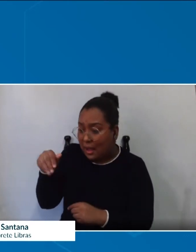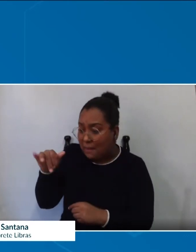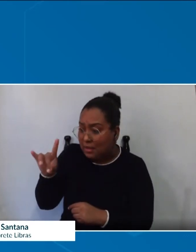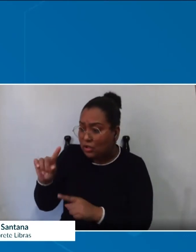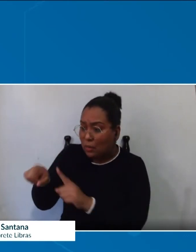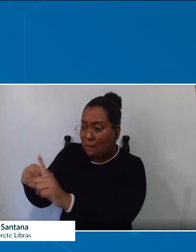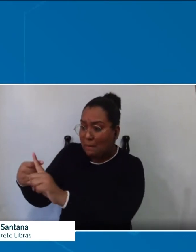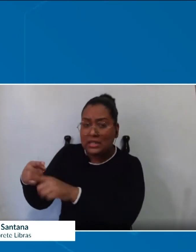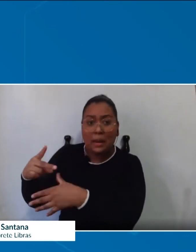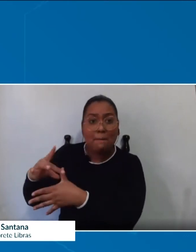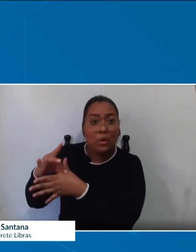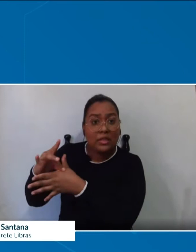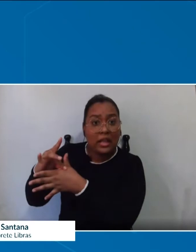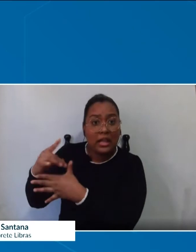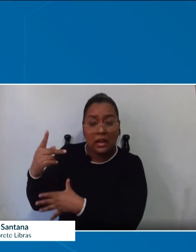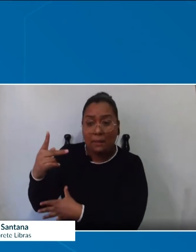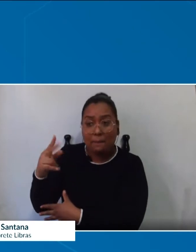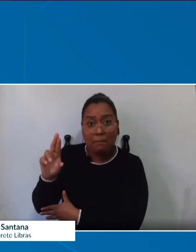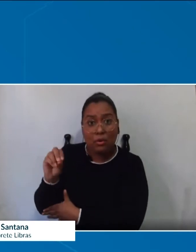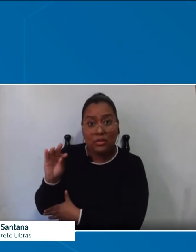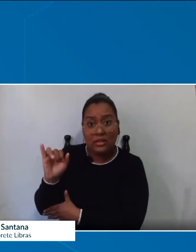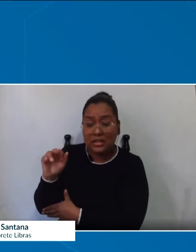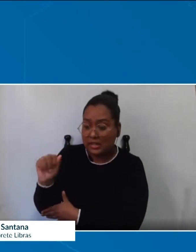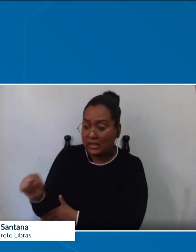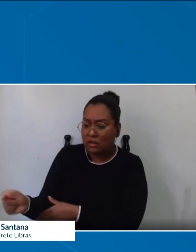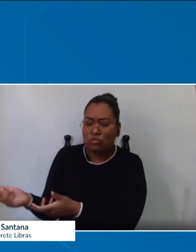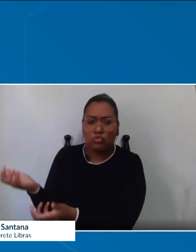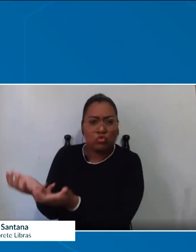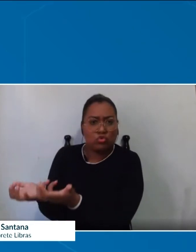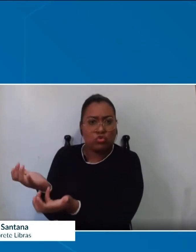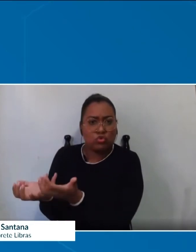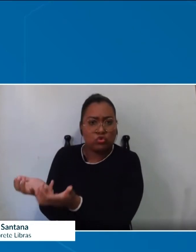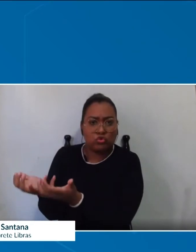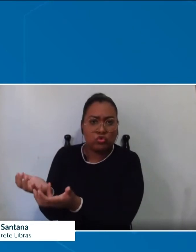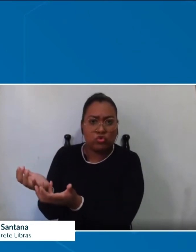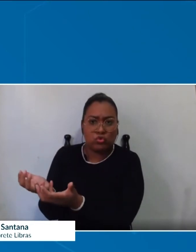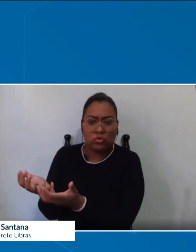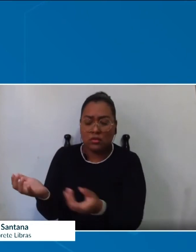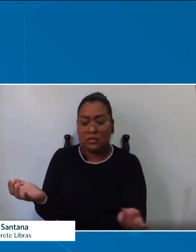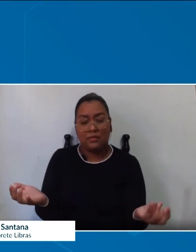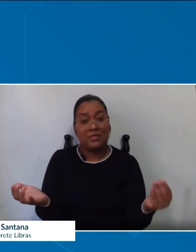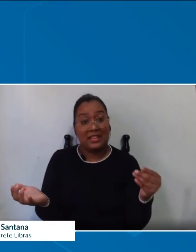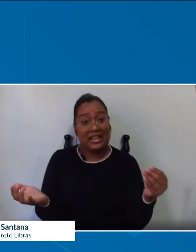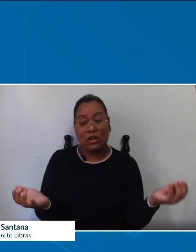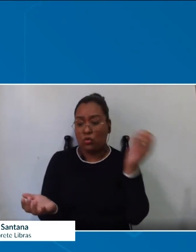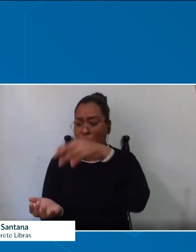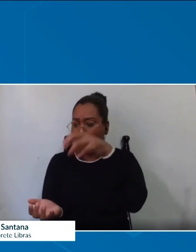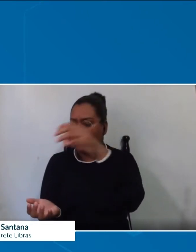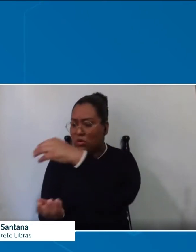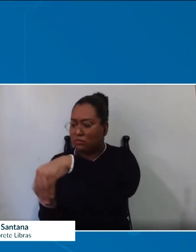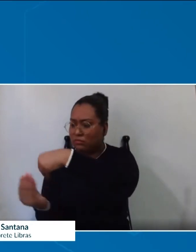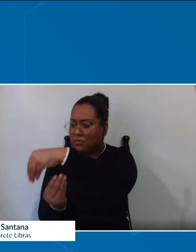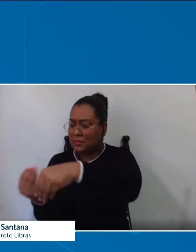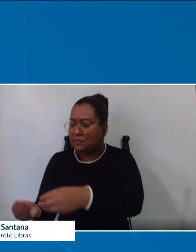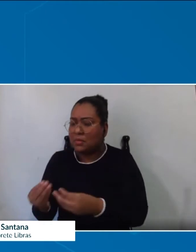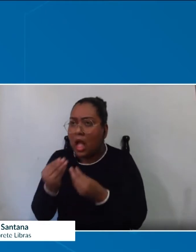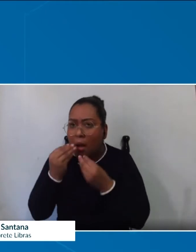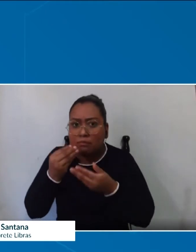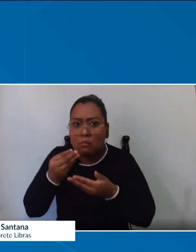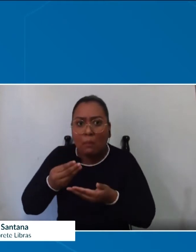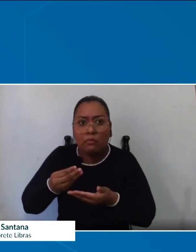proteína. Então, você vai cozinhar a massa e essa massa já vai ter um sabor de peixe.